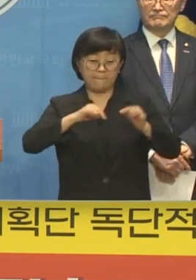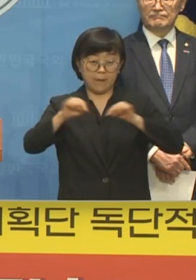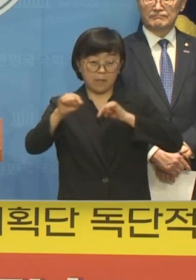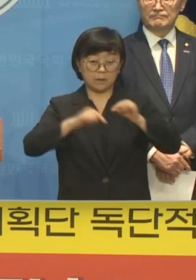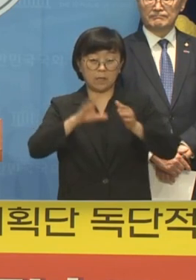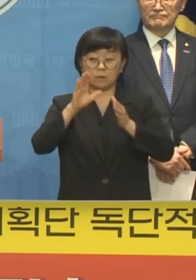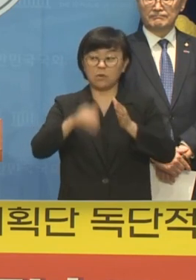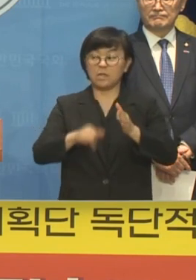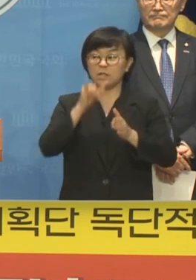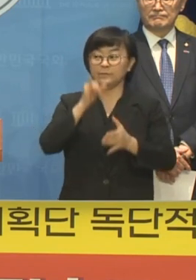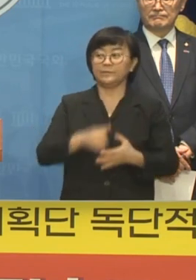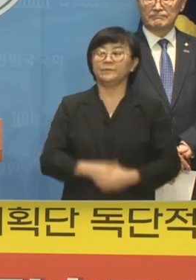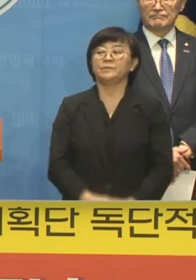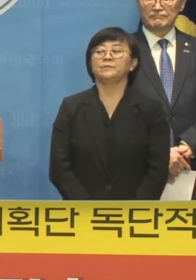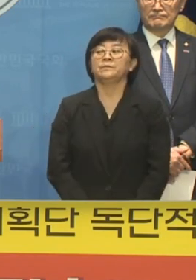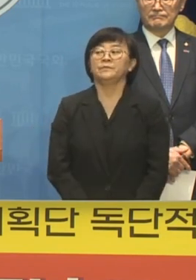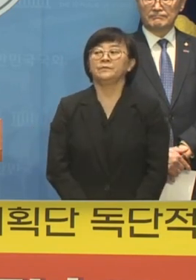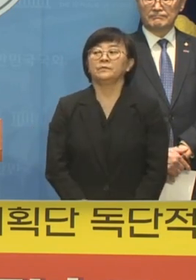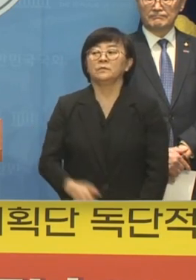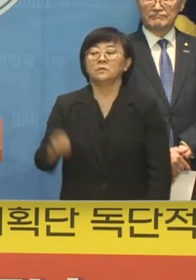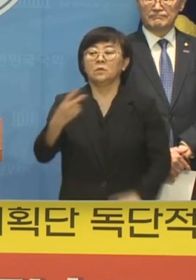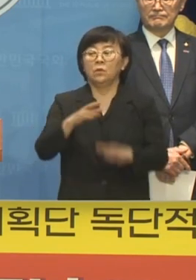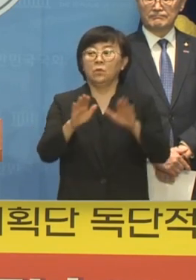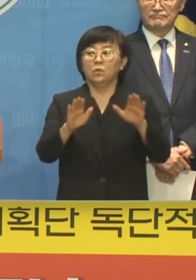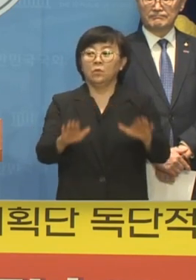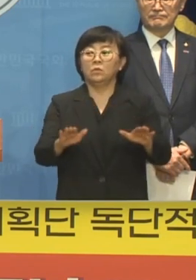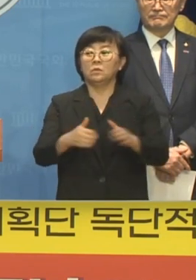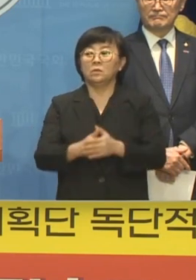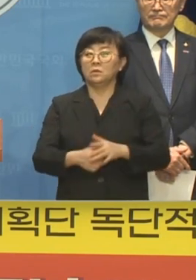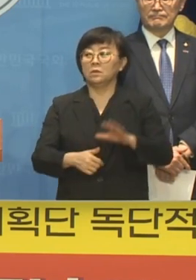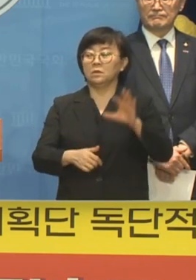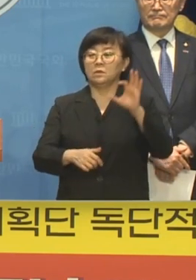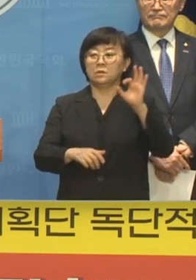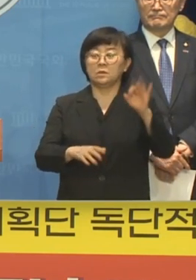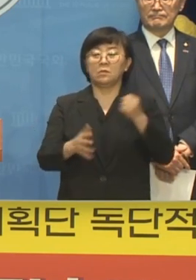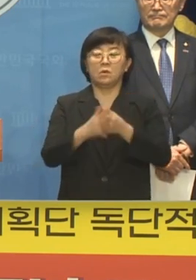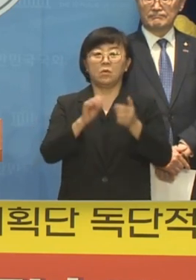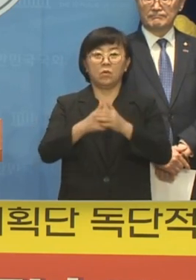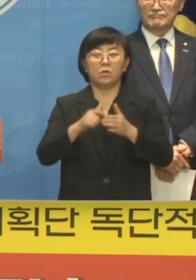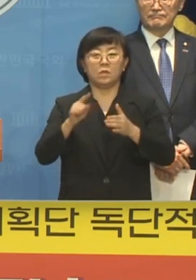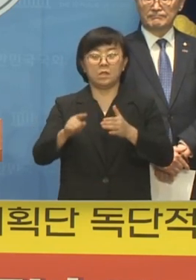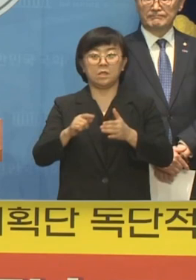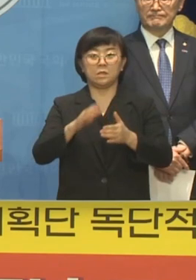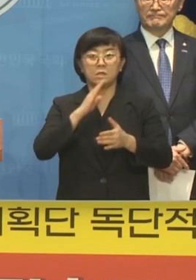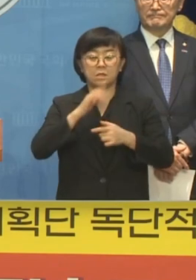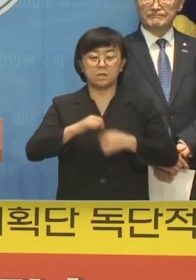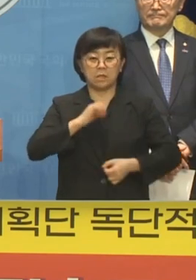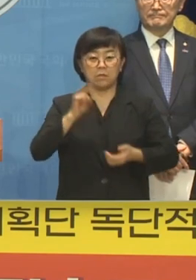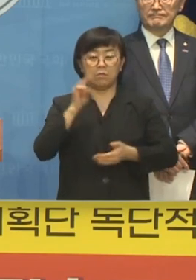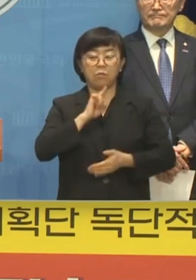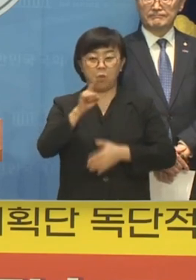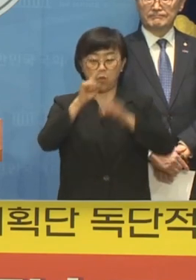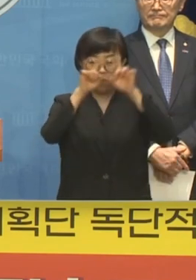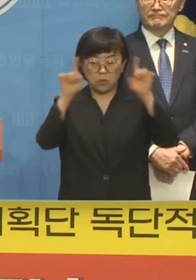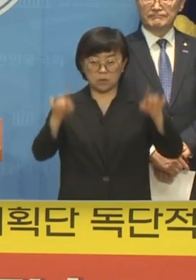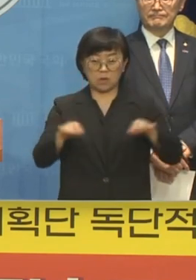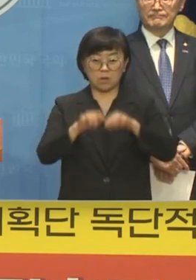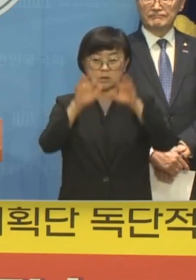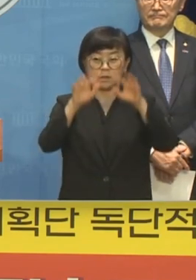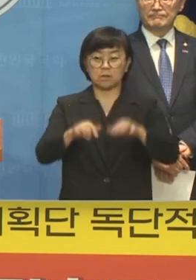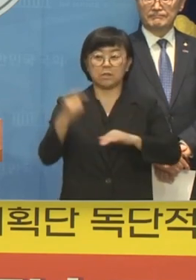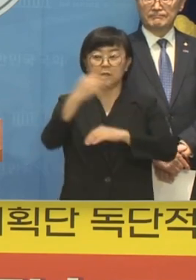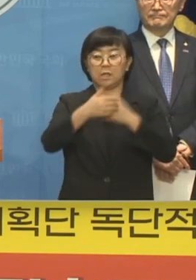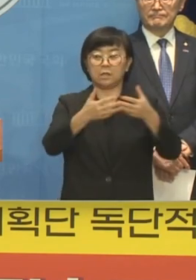거론된 바가 있습니다. 그리고 오늘 11구 여순 항쟁 진상조사 보고서 작성 기획단을